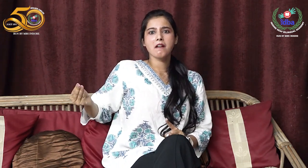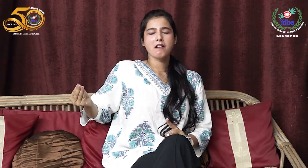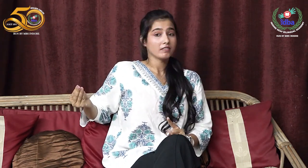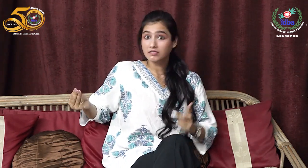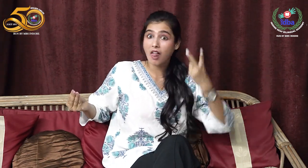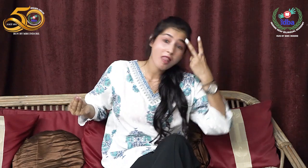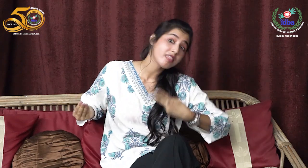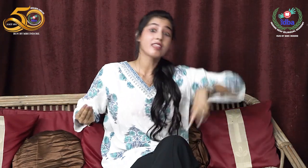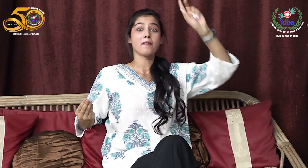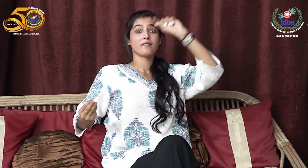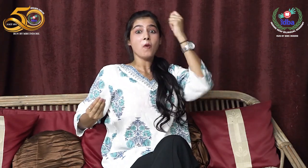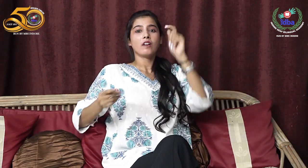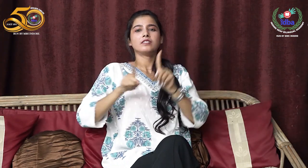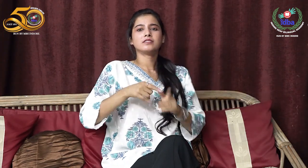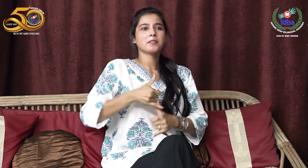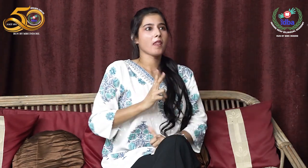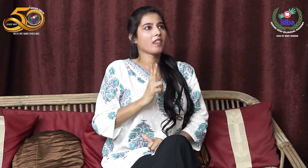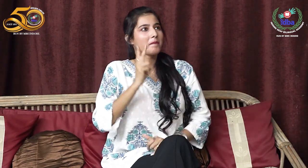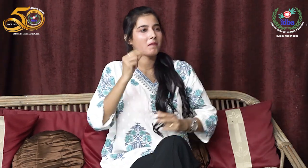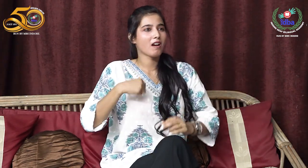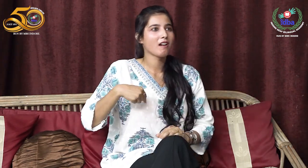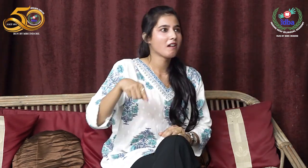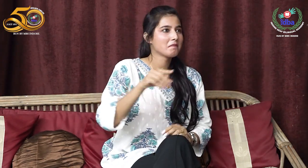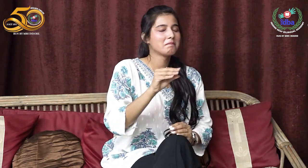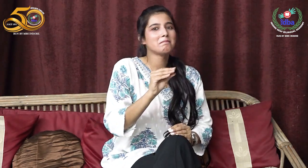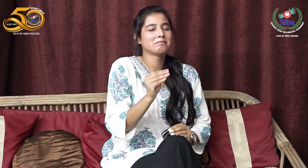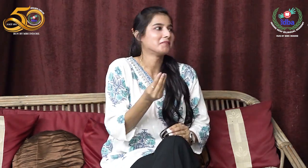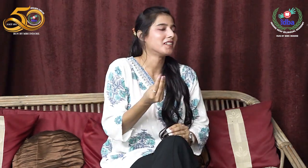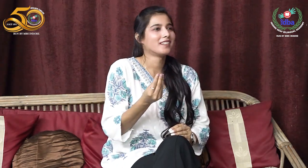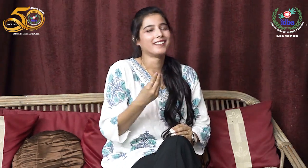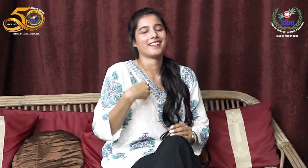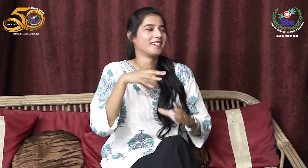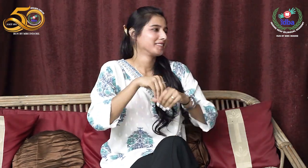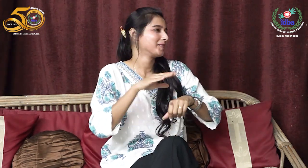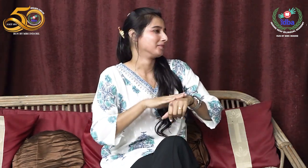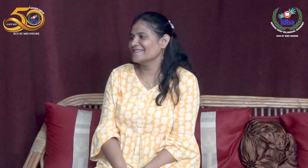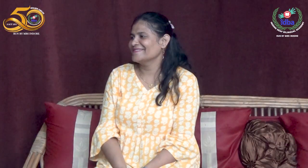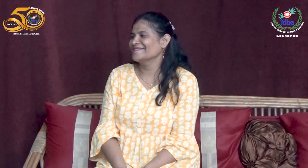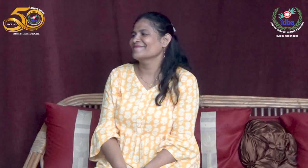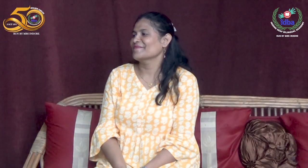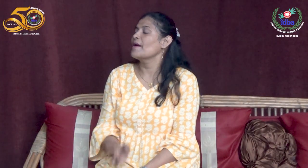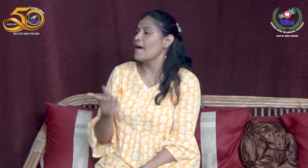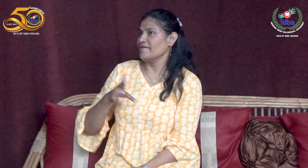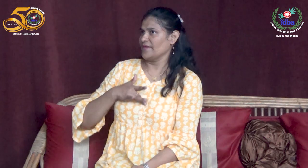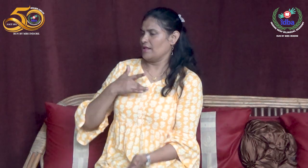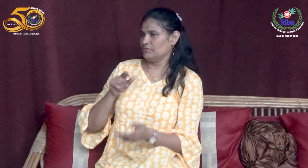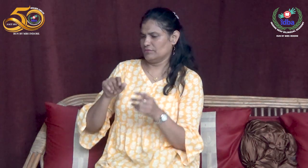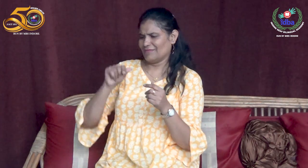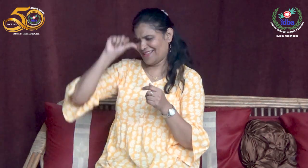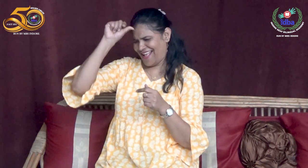जैसा हो उससे बेटर हो, जैसा है मैं उनसे कम्पीट कर सकूँ। ये मेरा बहुत अच्छा इंटरेस्ट था, बहुत ज़्यादा मेरी मन थी, अच्छा एक्सपीरियंस था बट मेरा वो। तो फिर